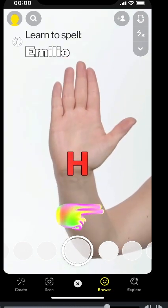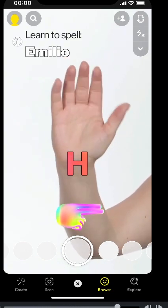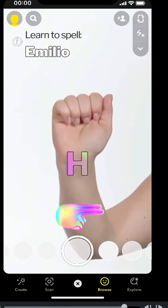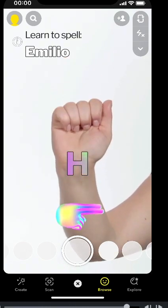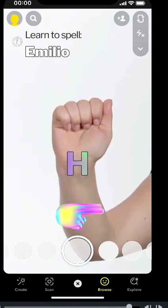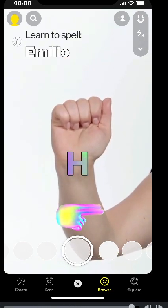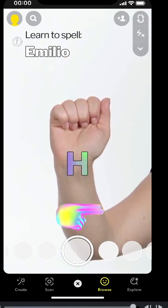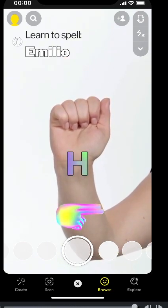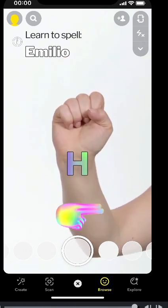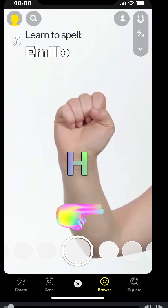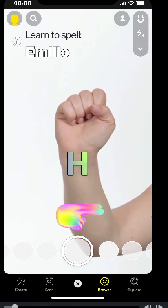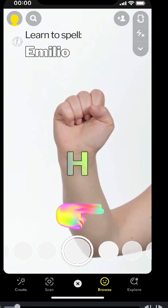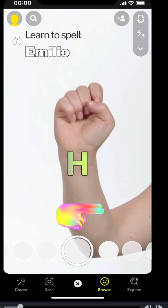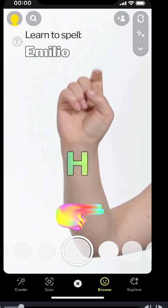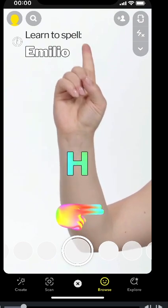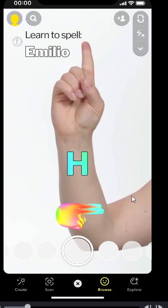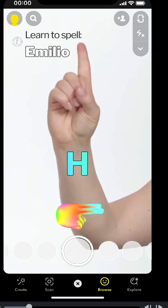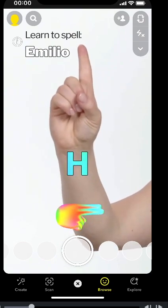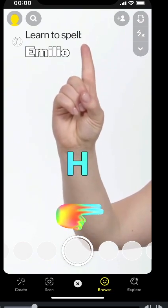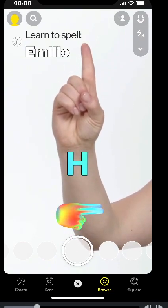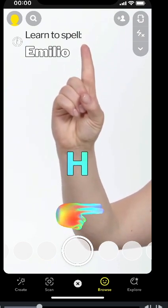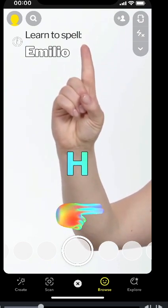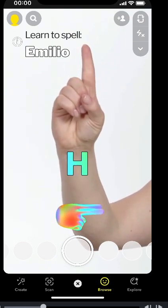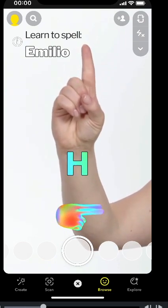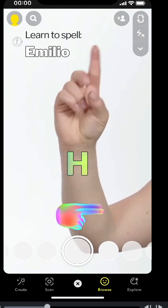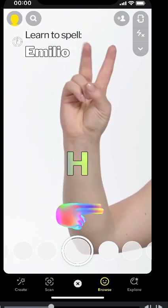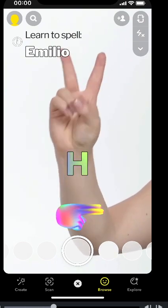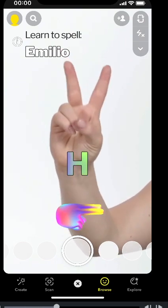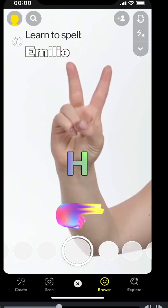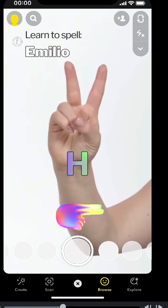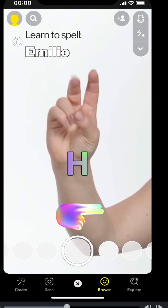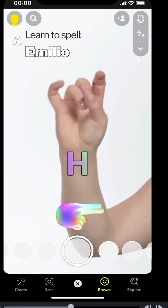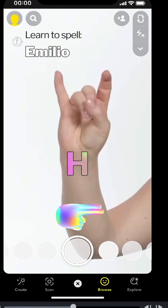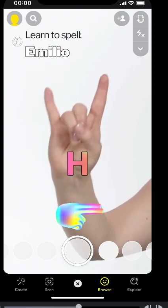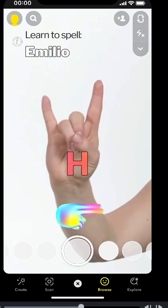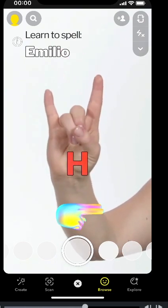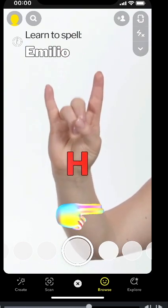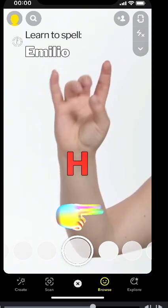Luego, dentro de la instrucción, comprenderás que todo es personalizable.